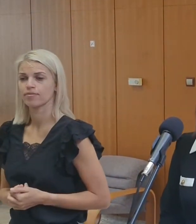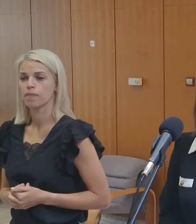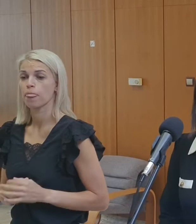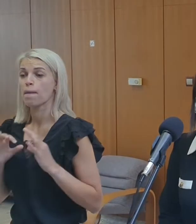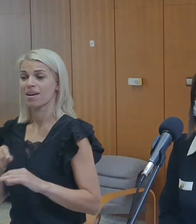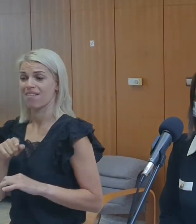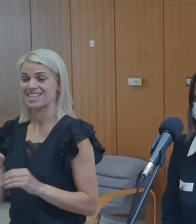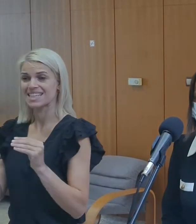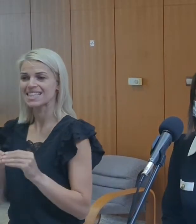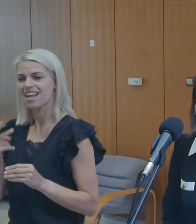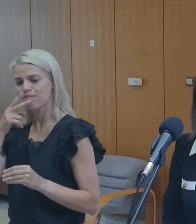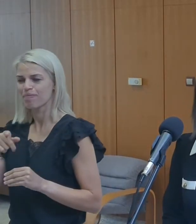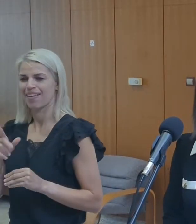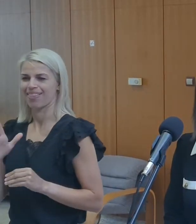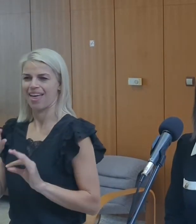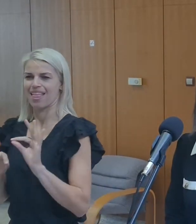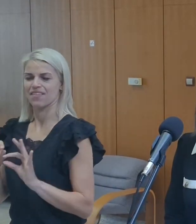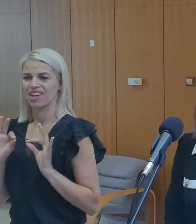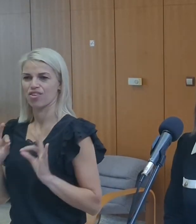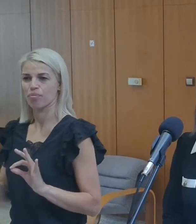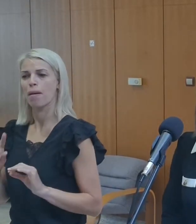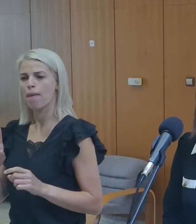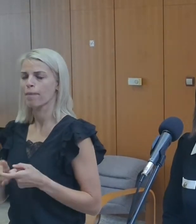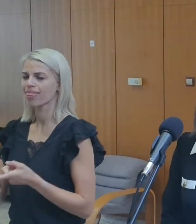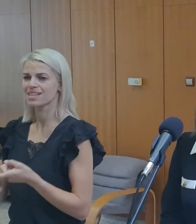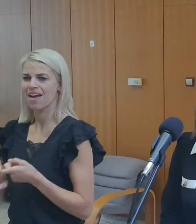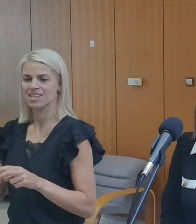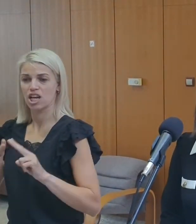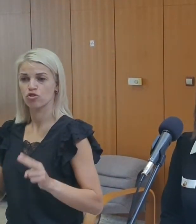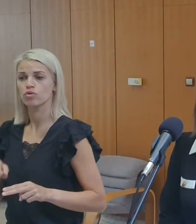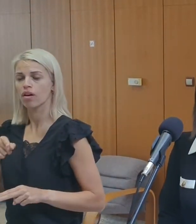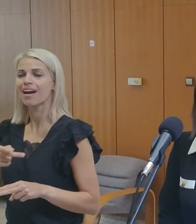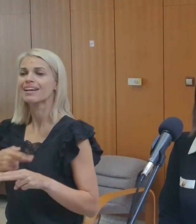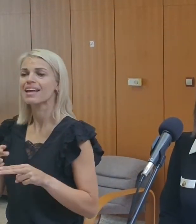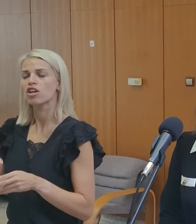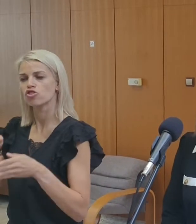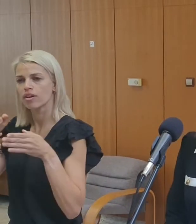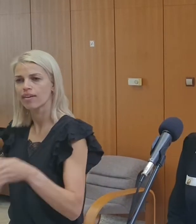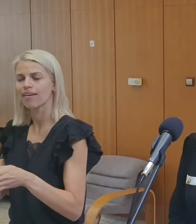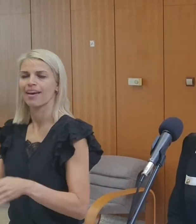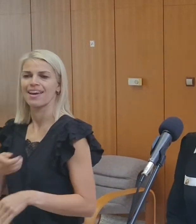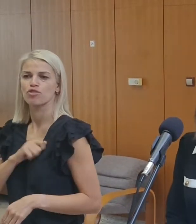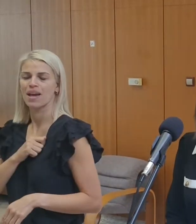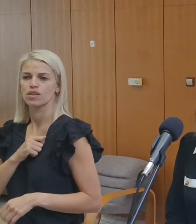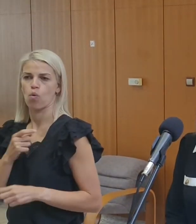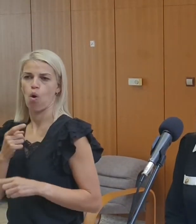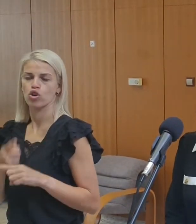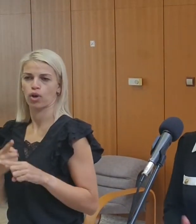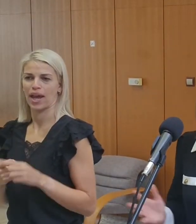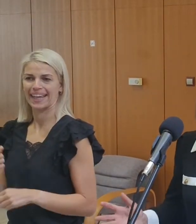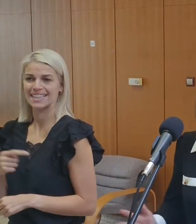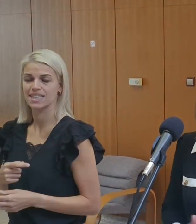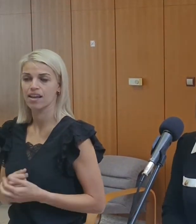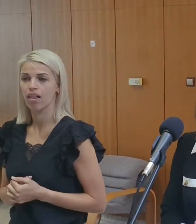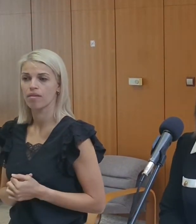systém nie je nastavený dobre. Myslím si, že naozaj máme mať nezávislú inštitúciu, ktorá sa zaoberá inšpekciou od zbrojených síl. To si myslím a